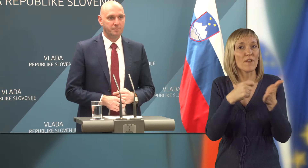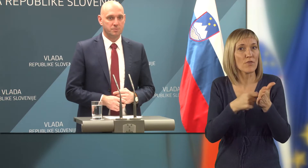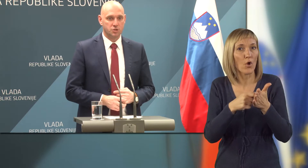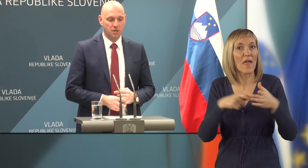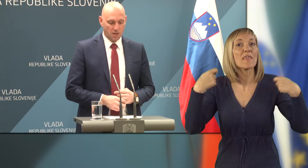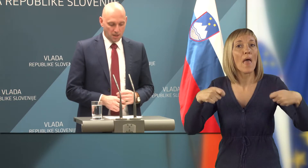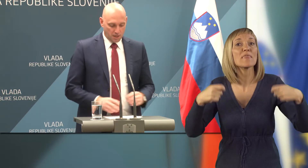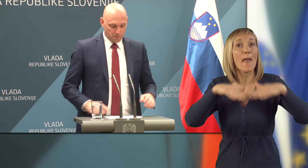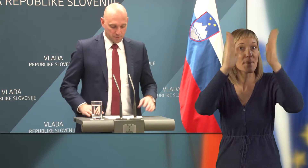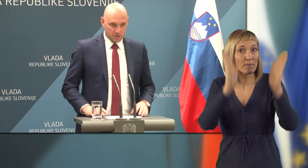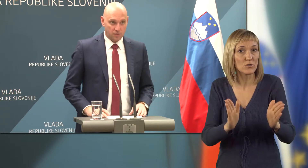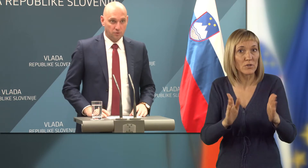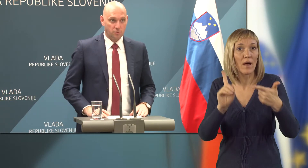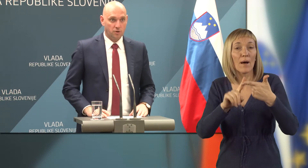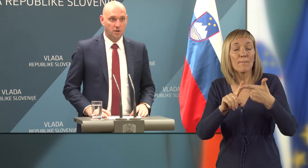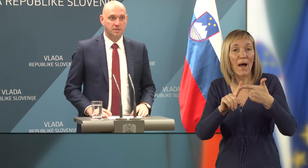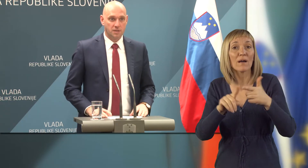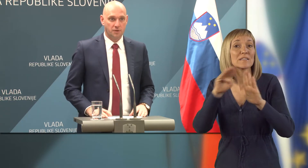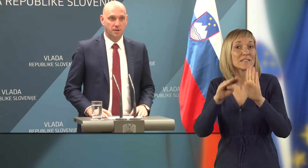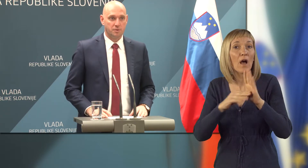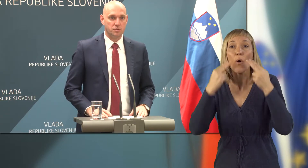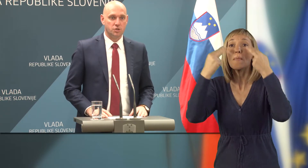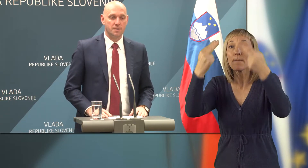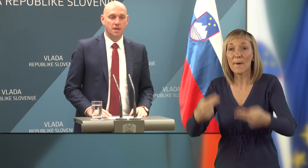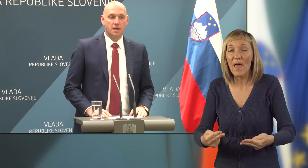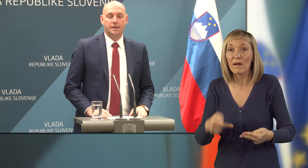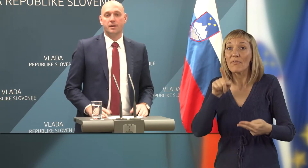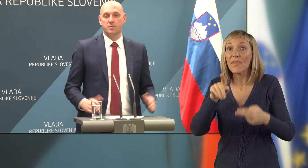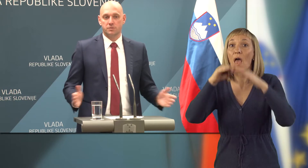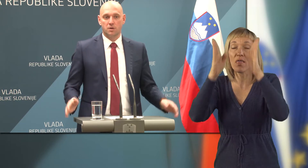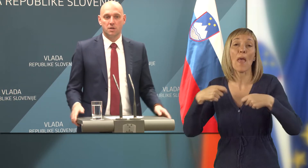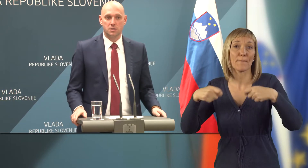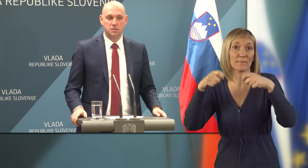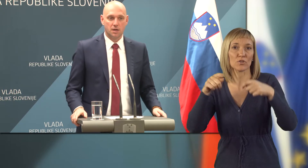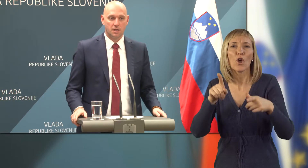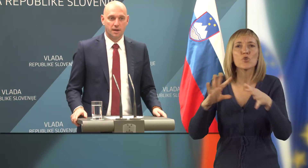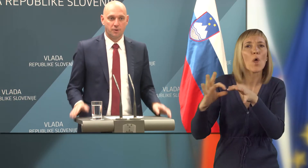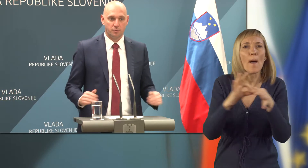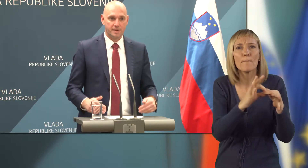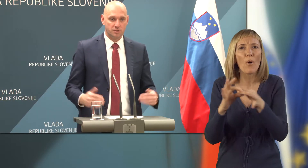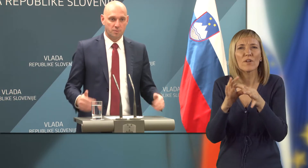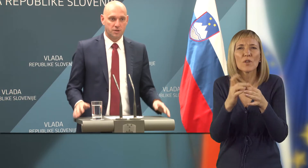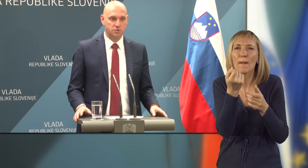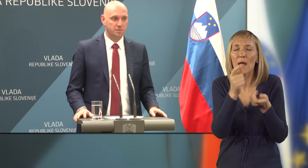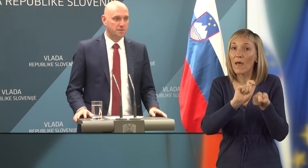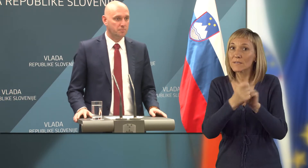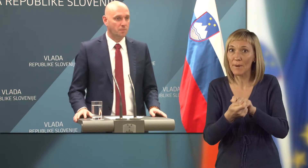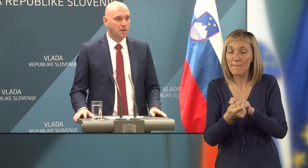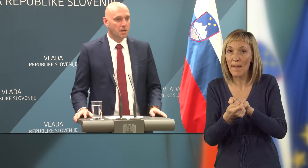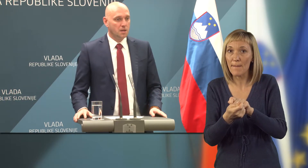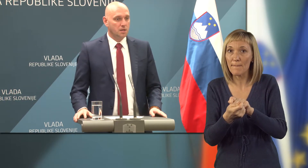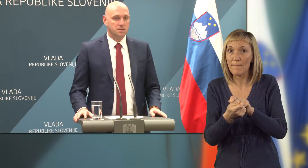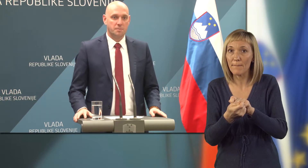vrednotenju nepremičnin in pa zakon o evidentiranju nepremičnin. Gre v bistvu za eno povezano manjšo